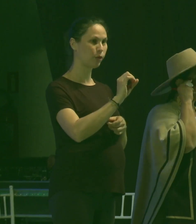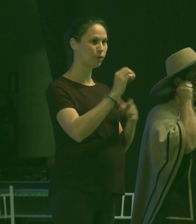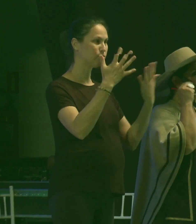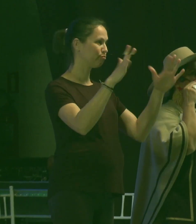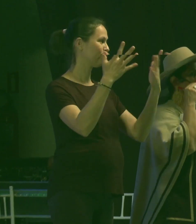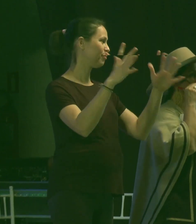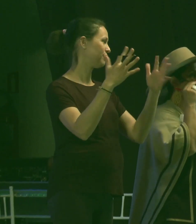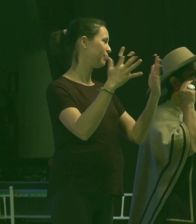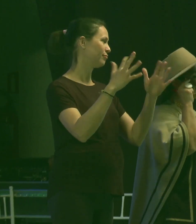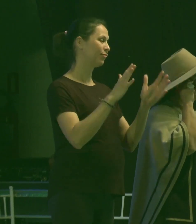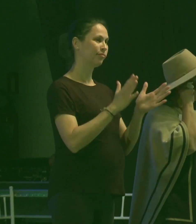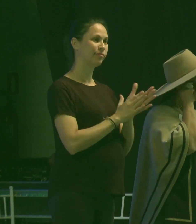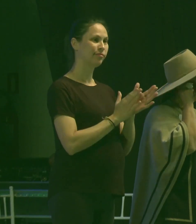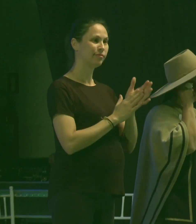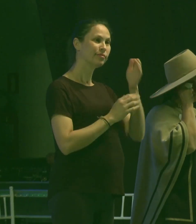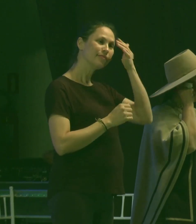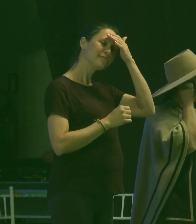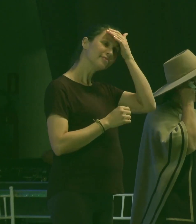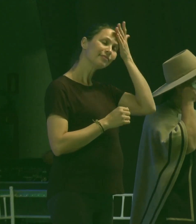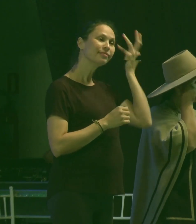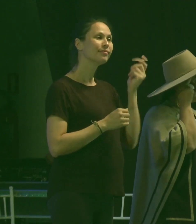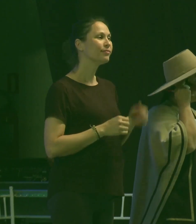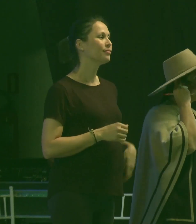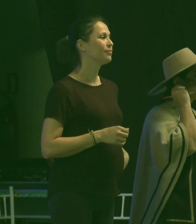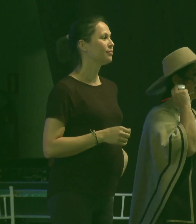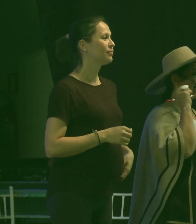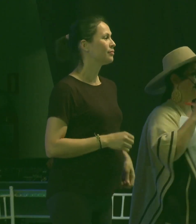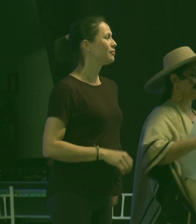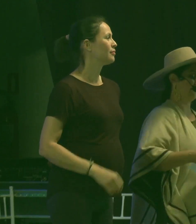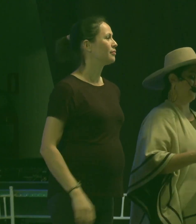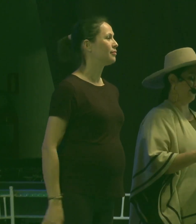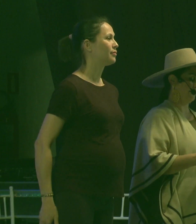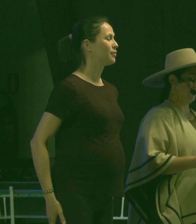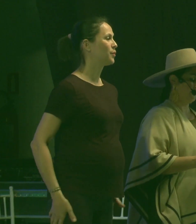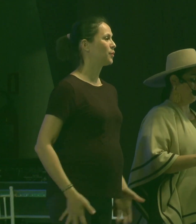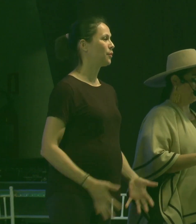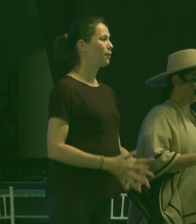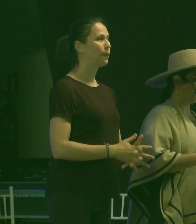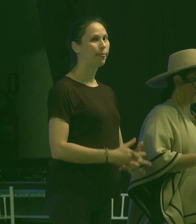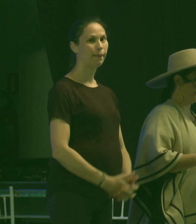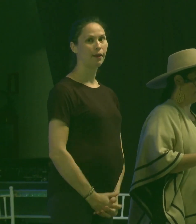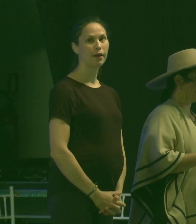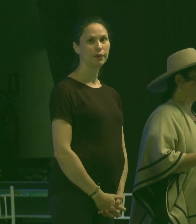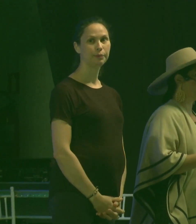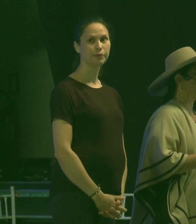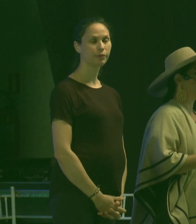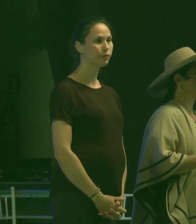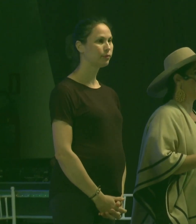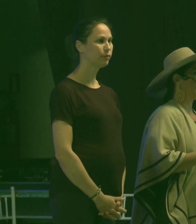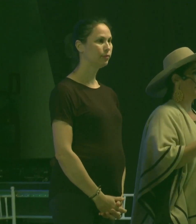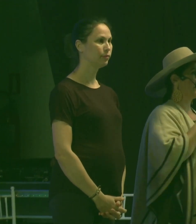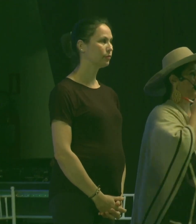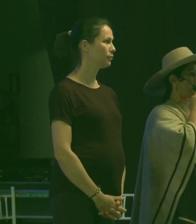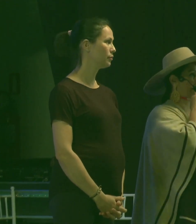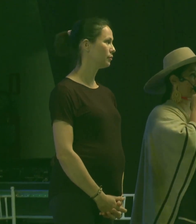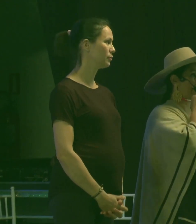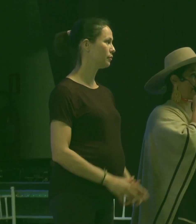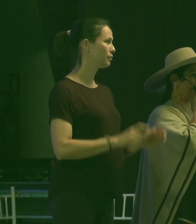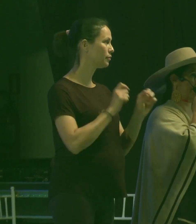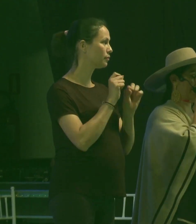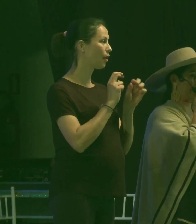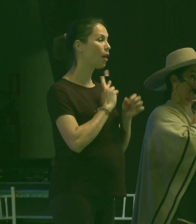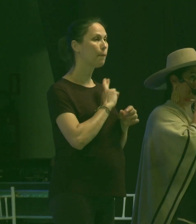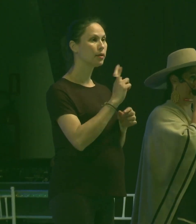intérpretes, intérprete, compositor, músicos, todos por gentileza, os representantes da